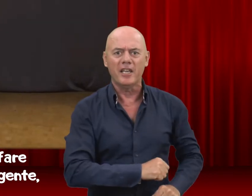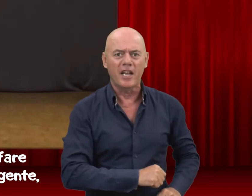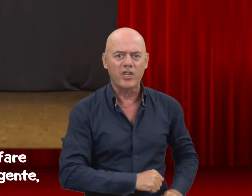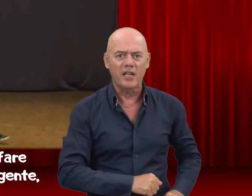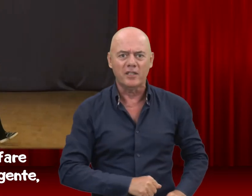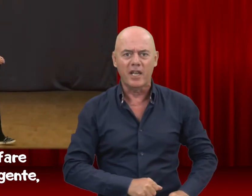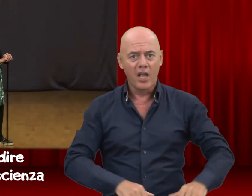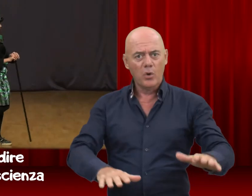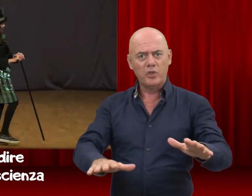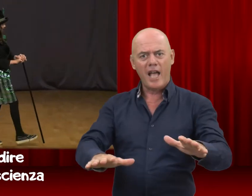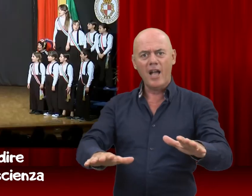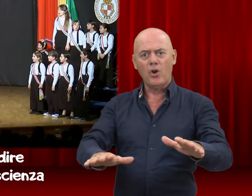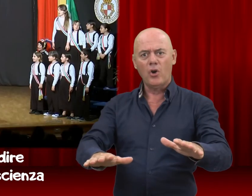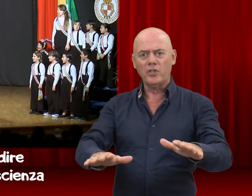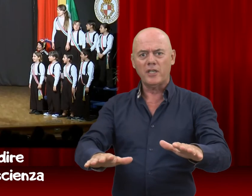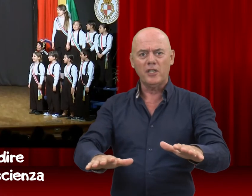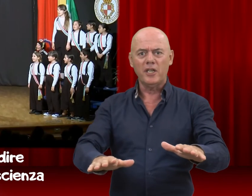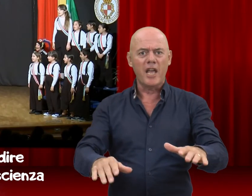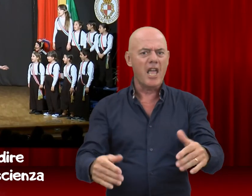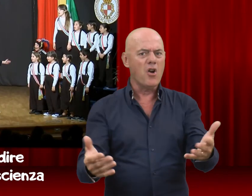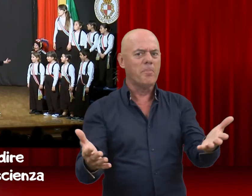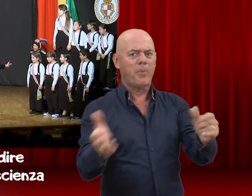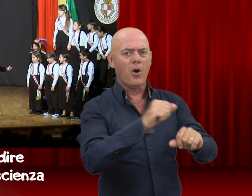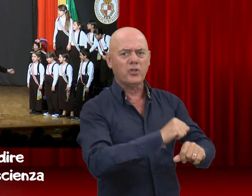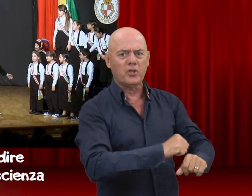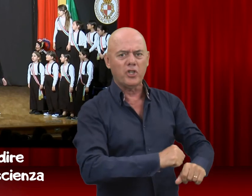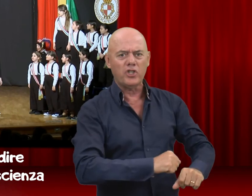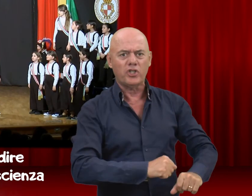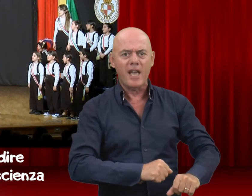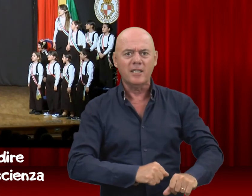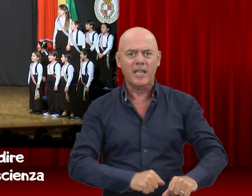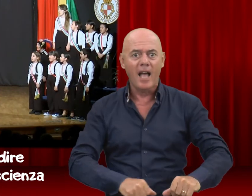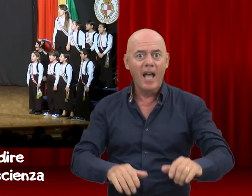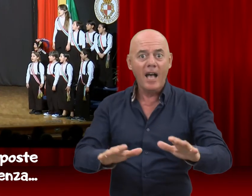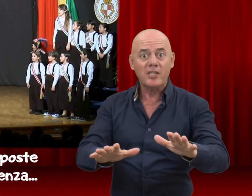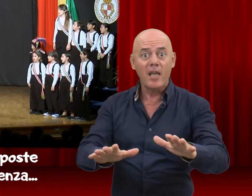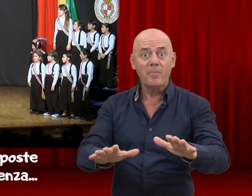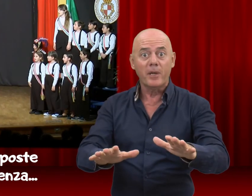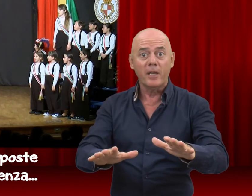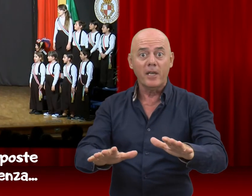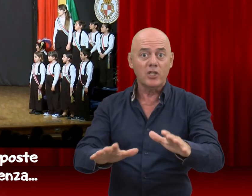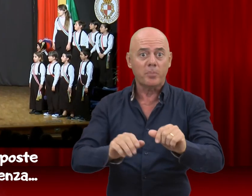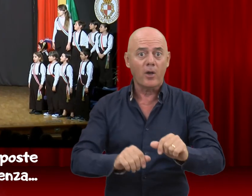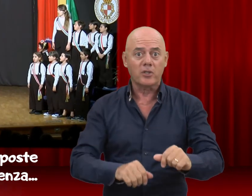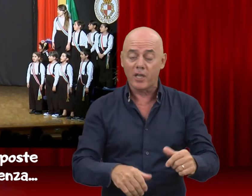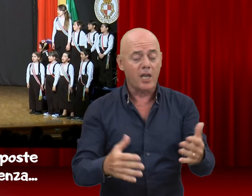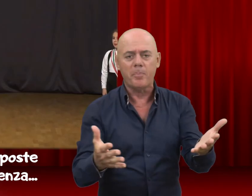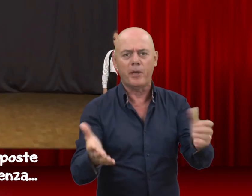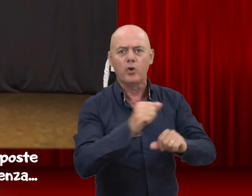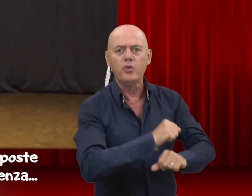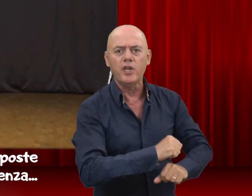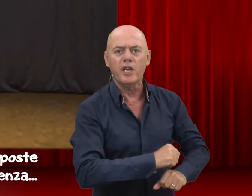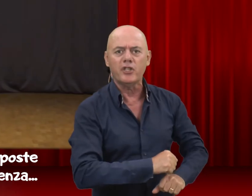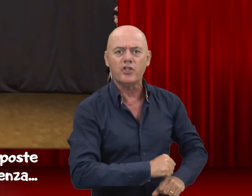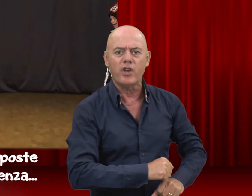trattare la gente, lui sa cosa dire, è un pozzo di scienza, ha sempre risposte